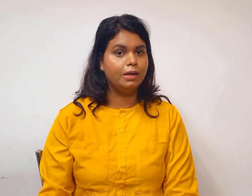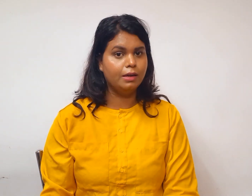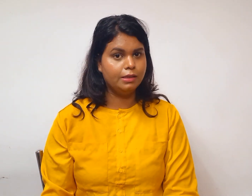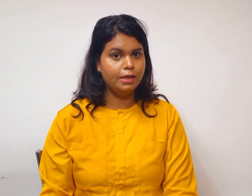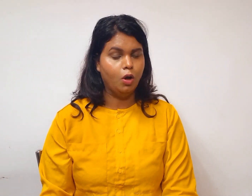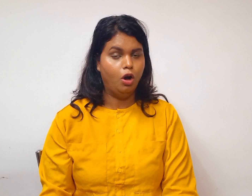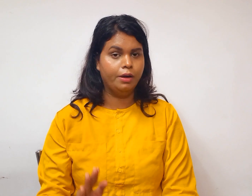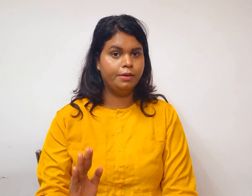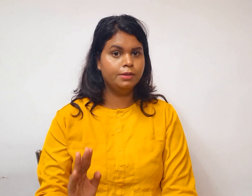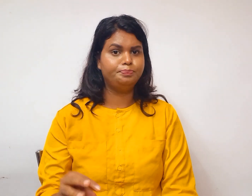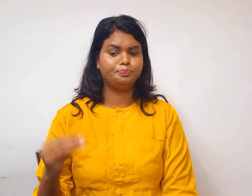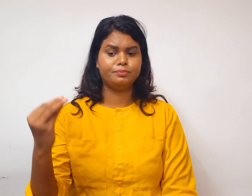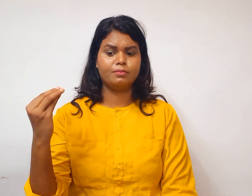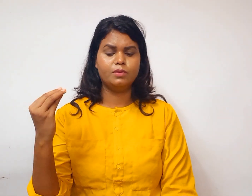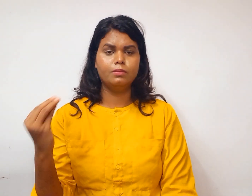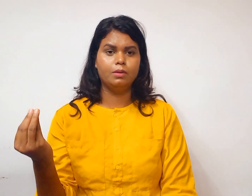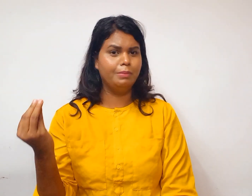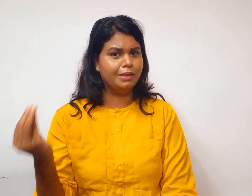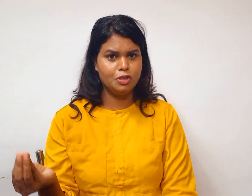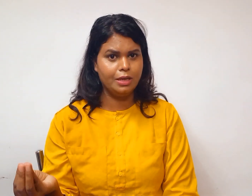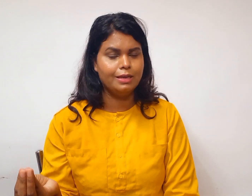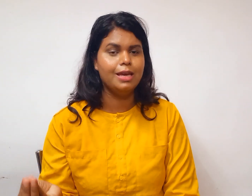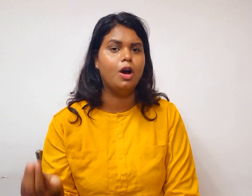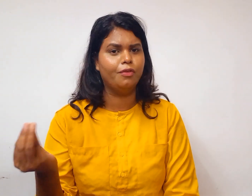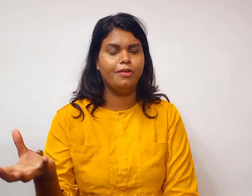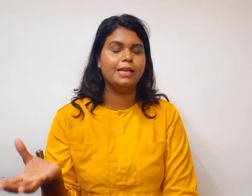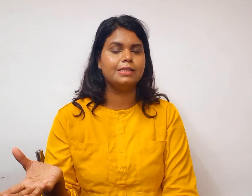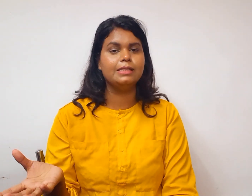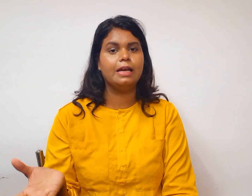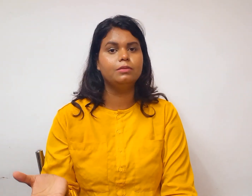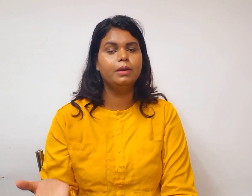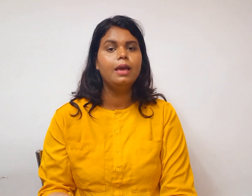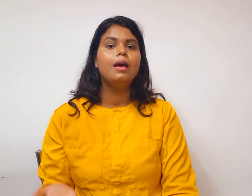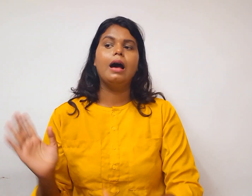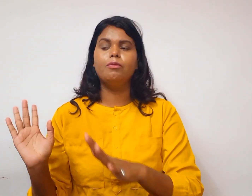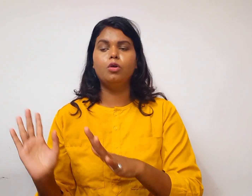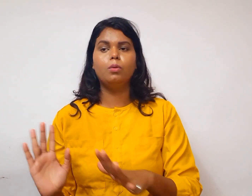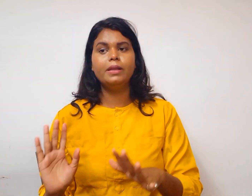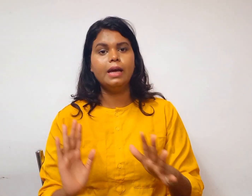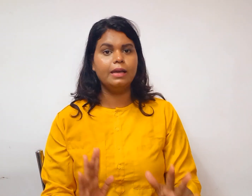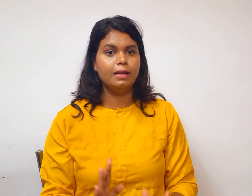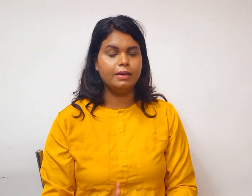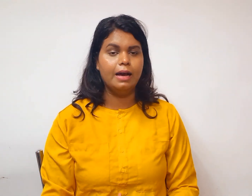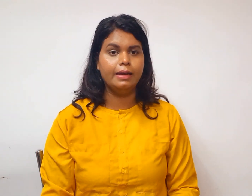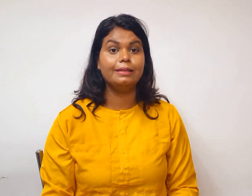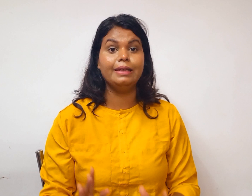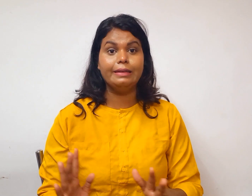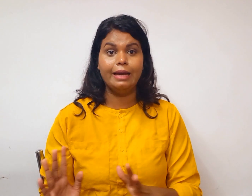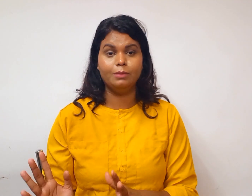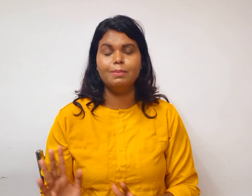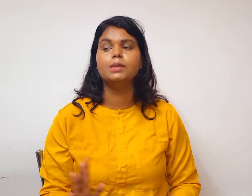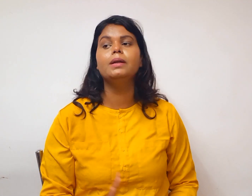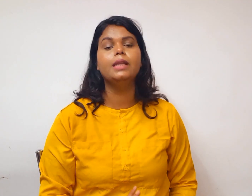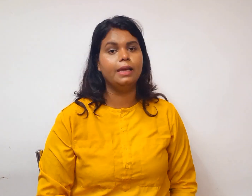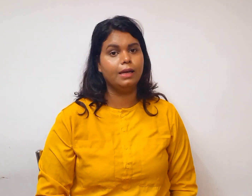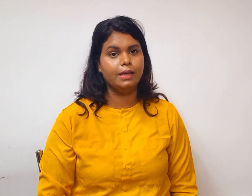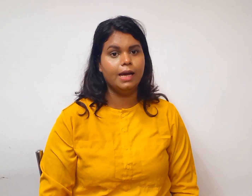3 बर्गर किए और मिल्क शेक किया और फ्राइज थी साथ में। अब वो बंदा लेकर के आ रहा है, इतने टाइम के बाद बंदा लेकर के आ रहा